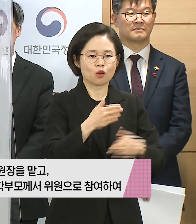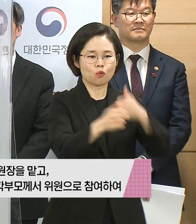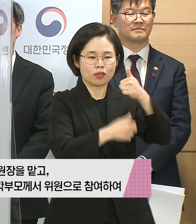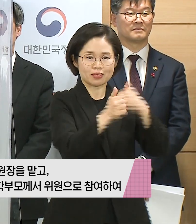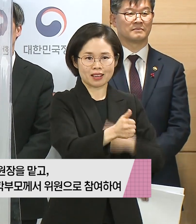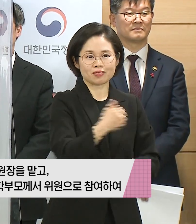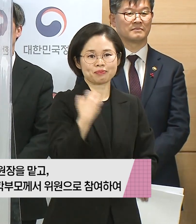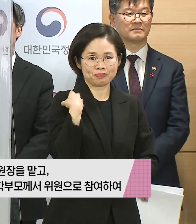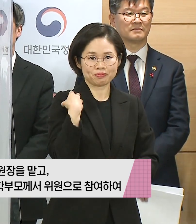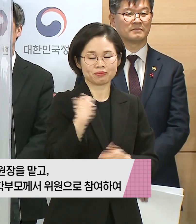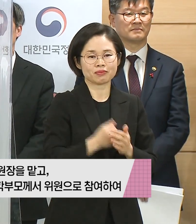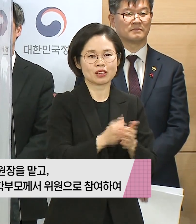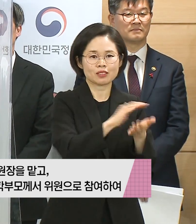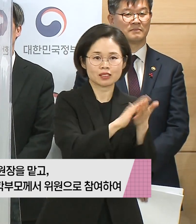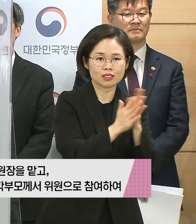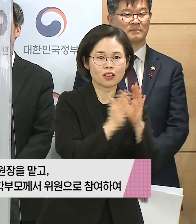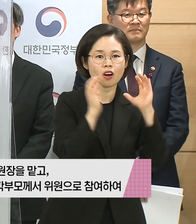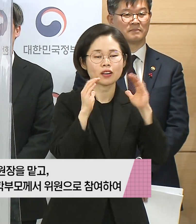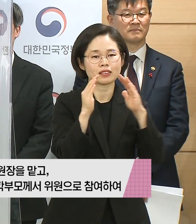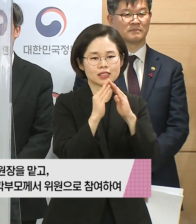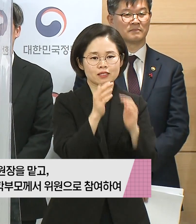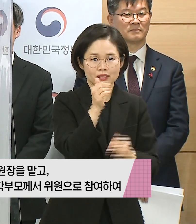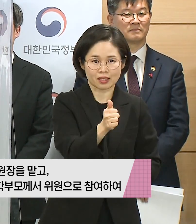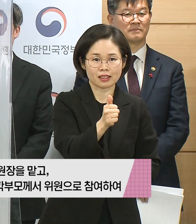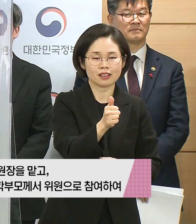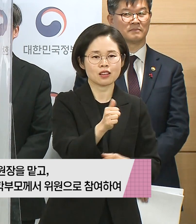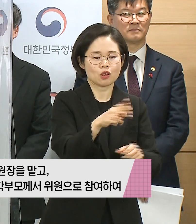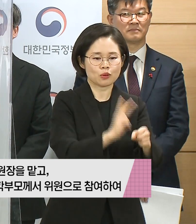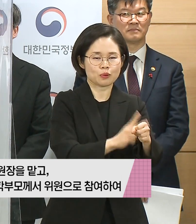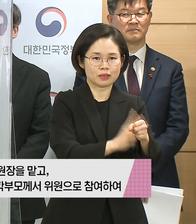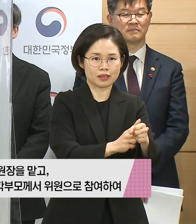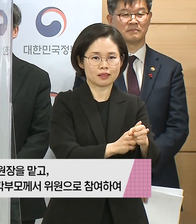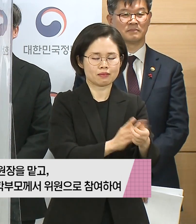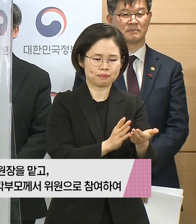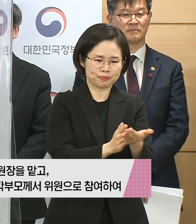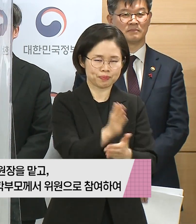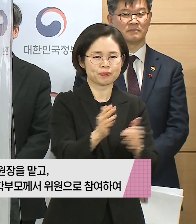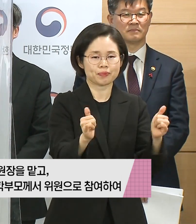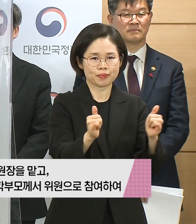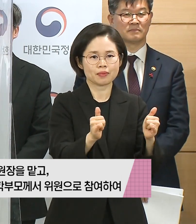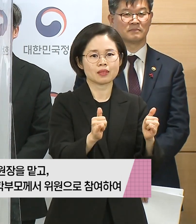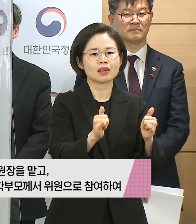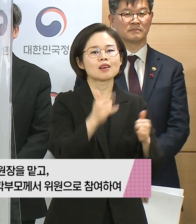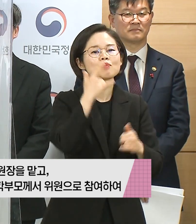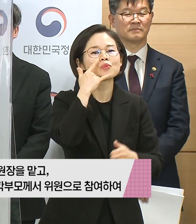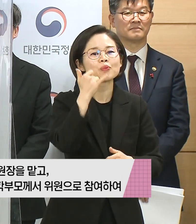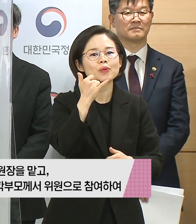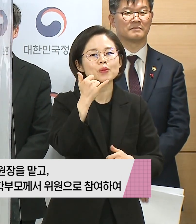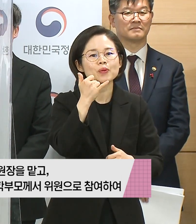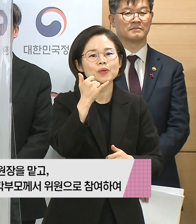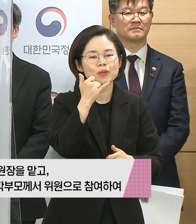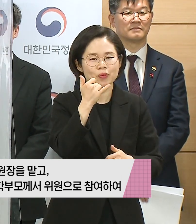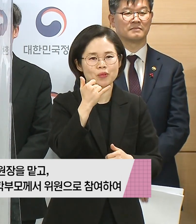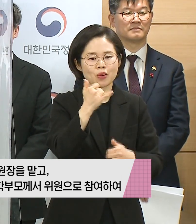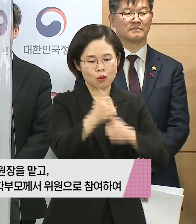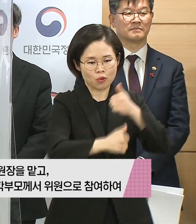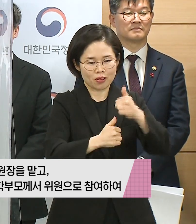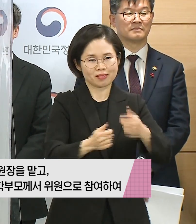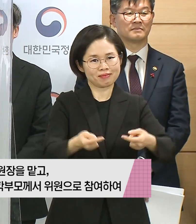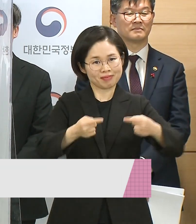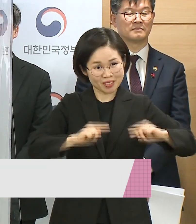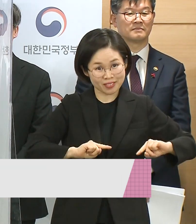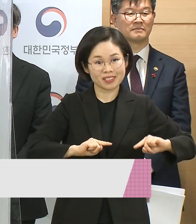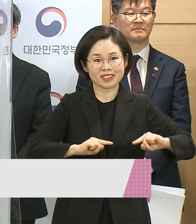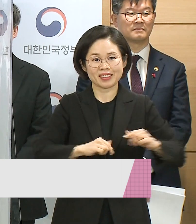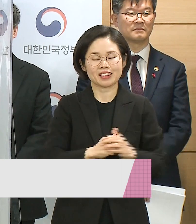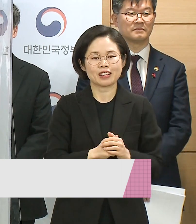맡고 유치원 어린이집 운영자, 교사, 전문가, 학부모께서 위원으로